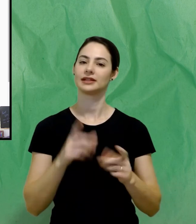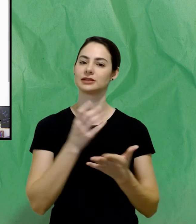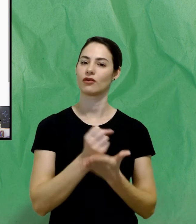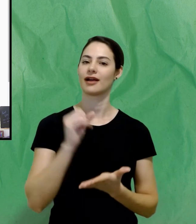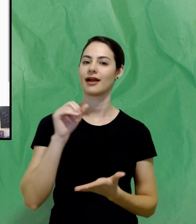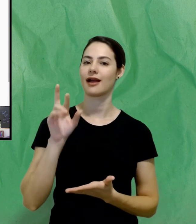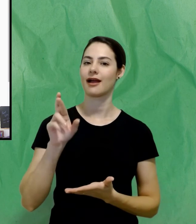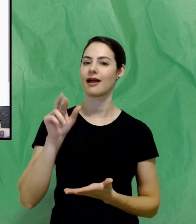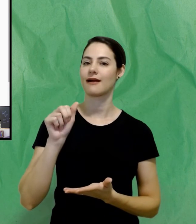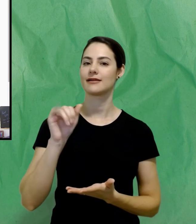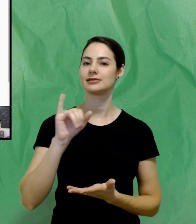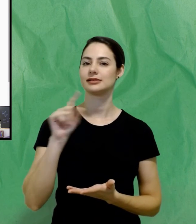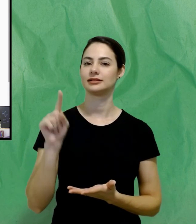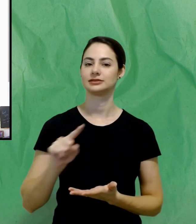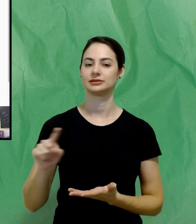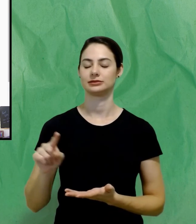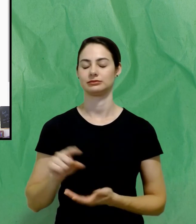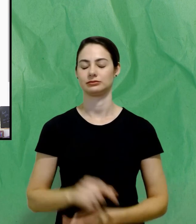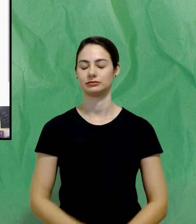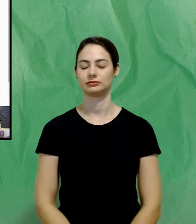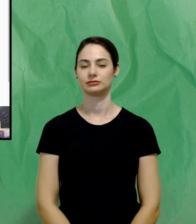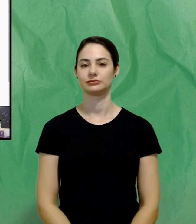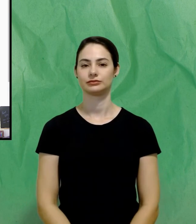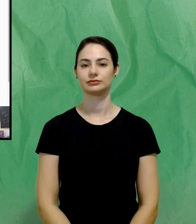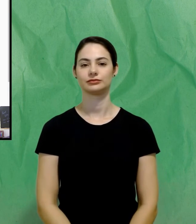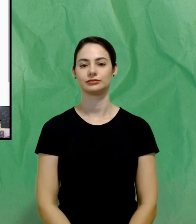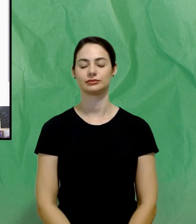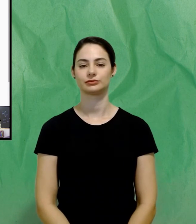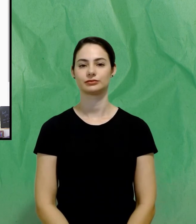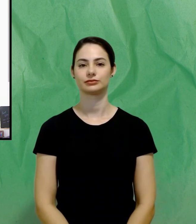tá? Que é esse aqui.